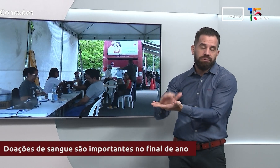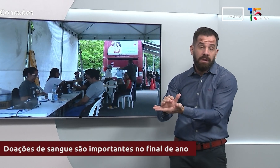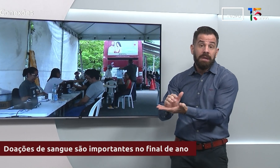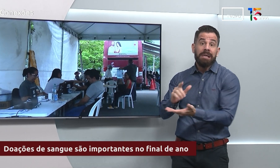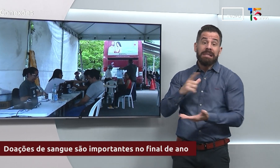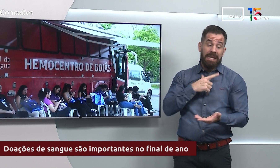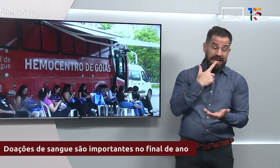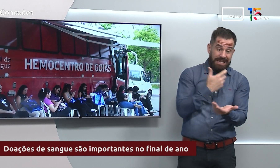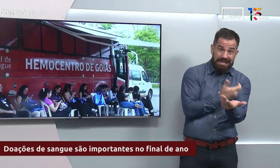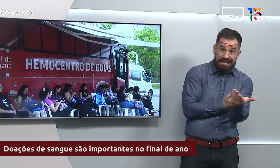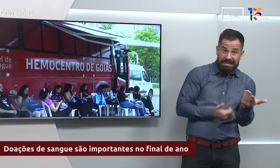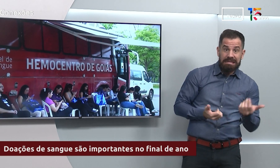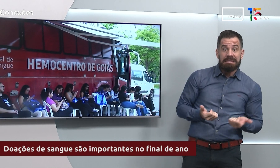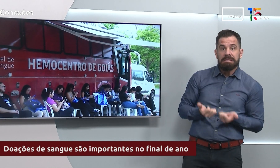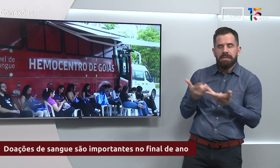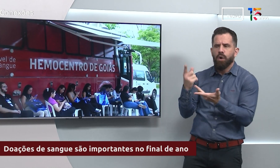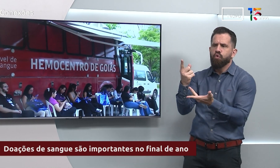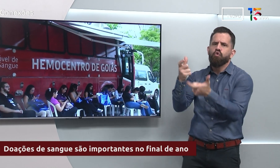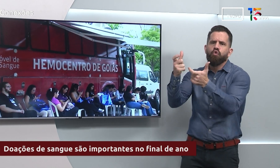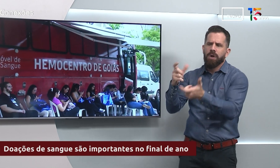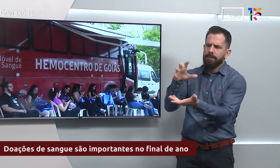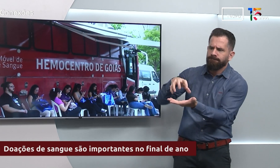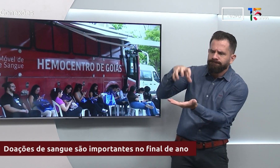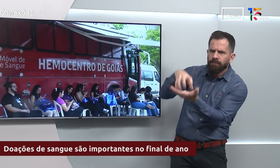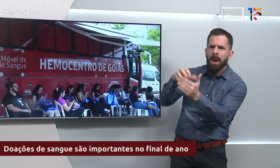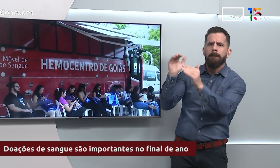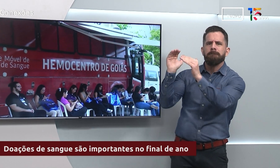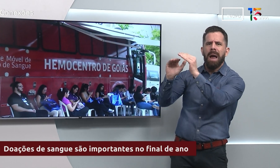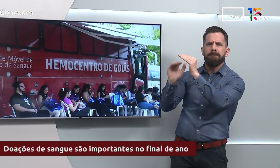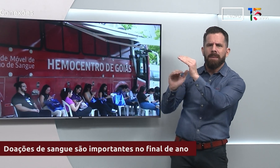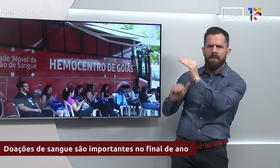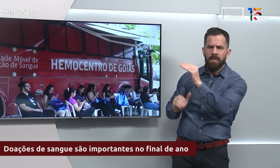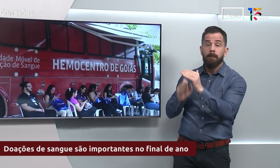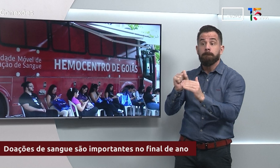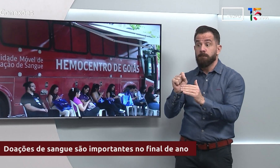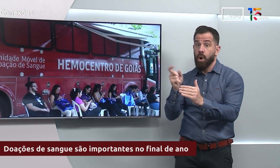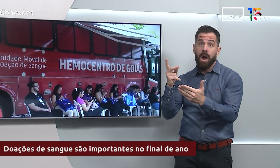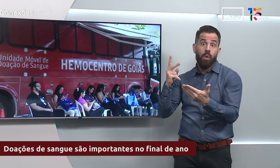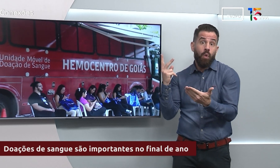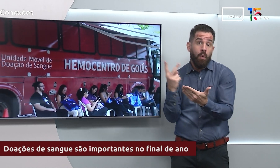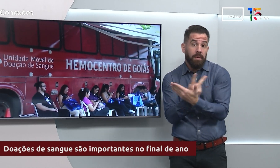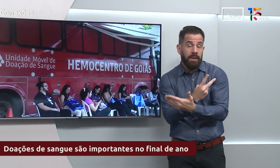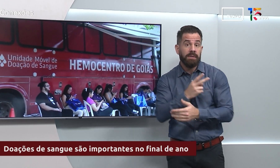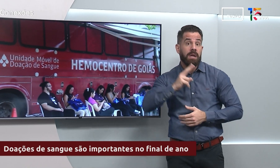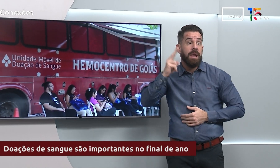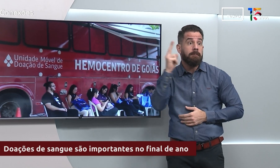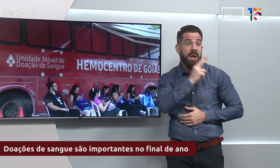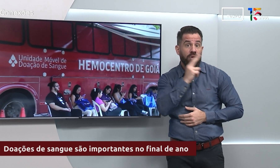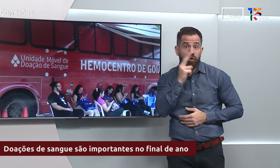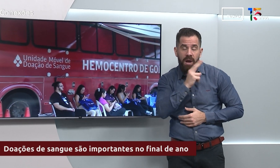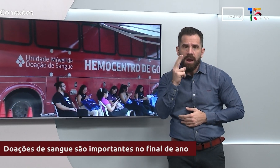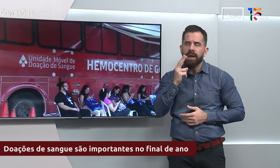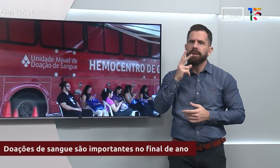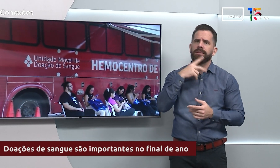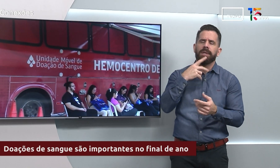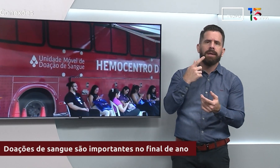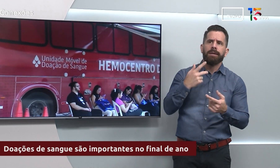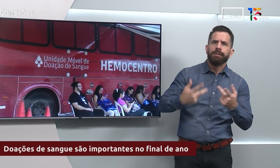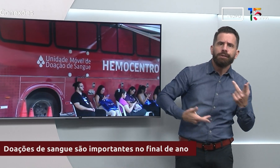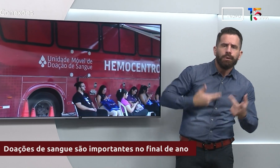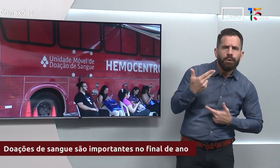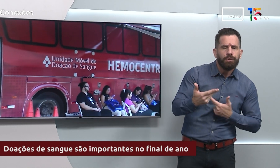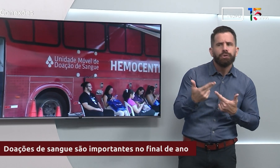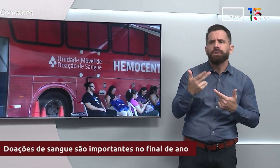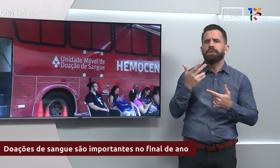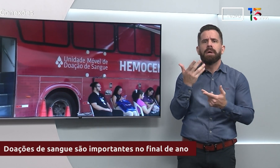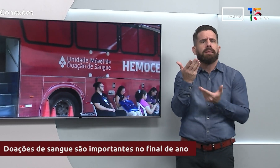de sangue ou hemocentro e poderá ser usado para transfusões de sangue em casos de emergências, cirurgias ou tratamento